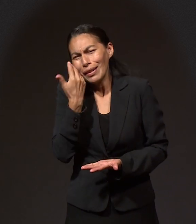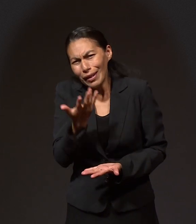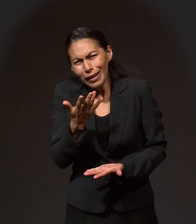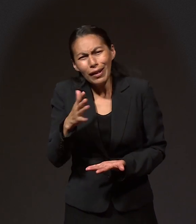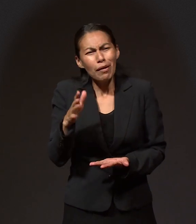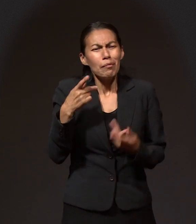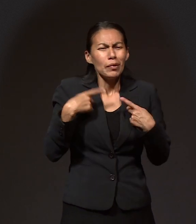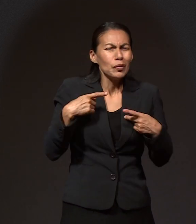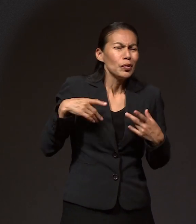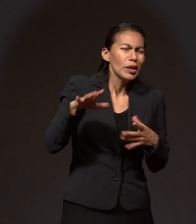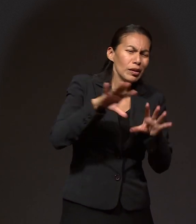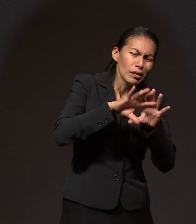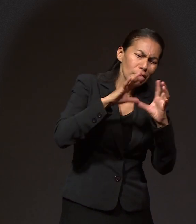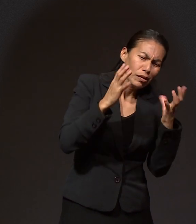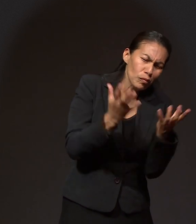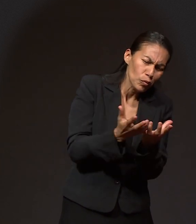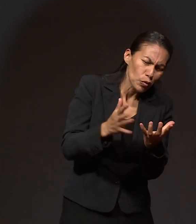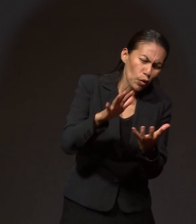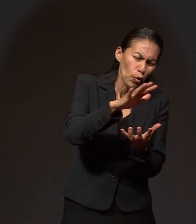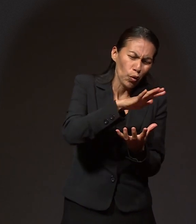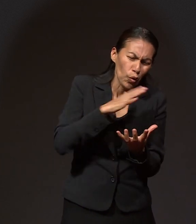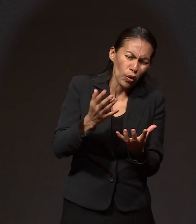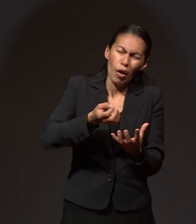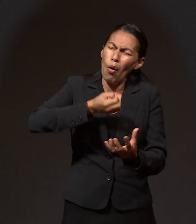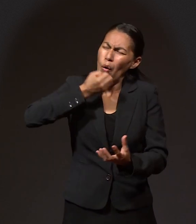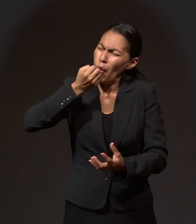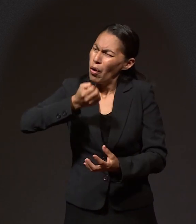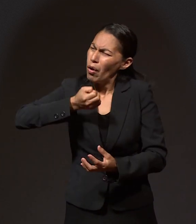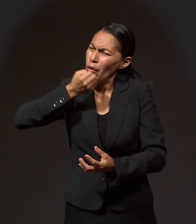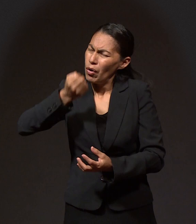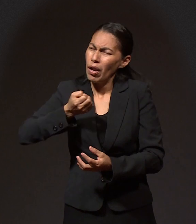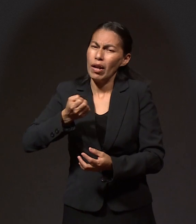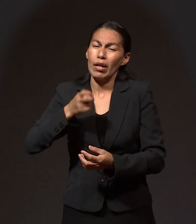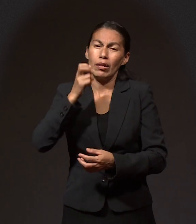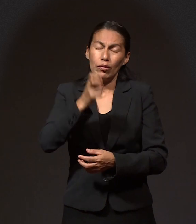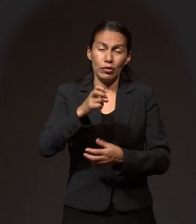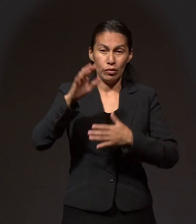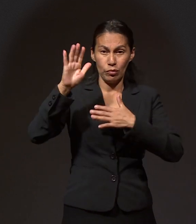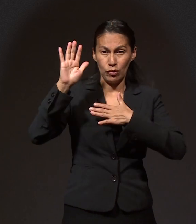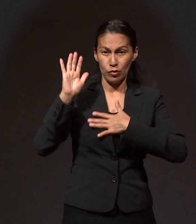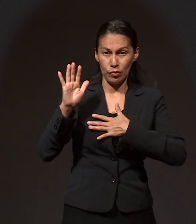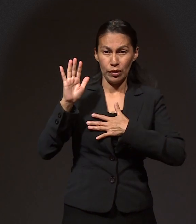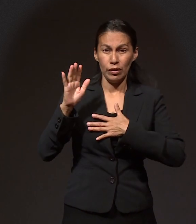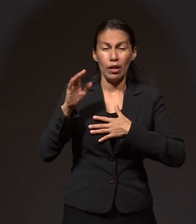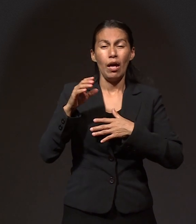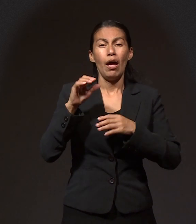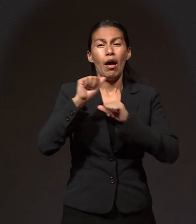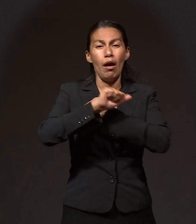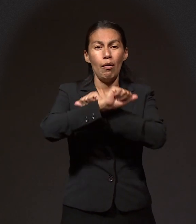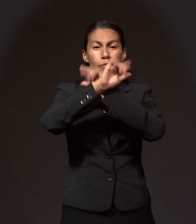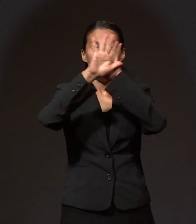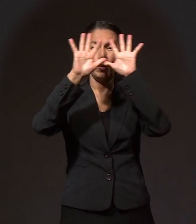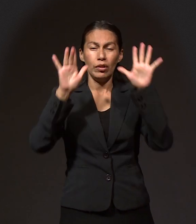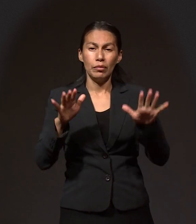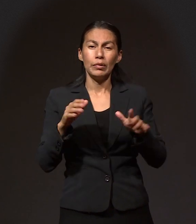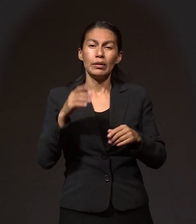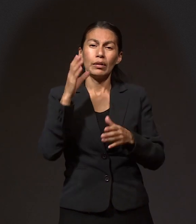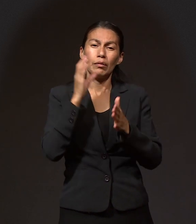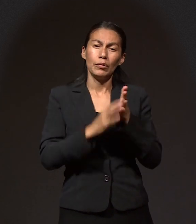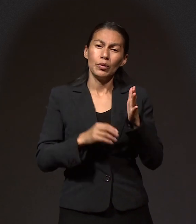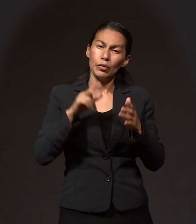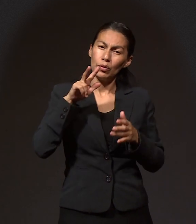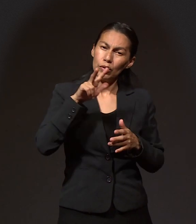Dios desea hacer en el mundo para que se cumpla la promesa de Apocalipsis capítulo 18, versículo 1.